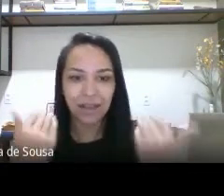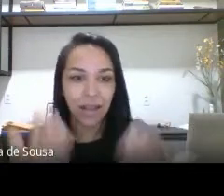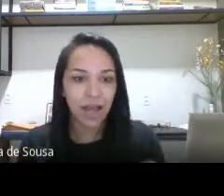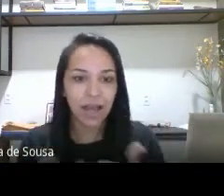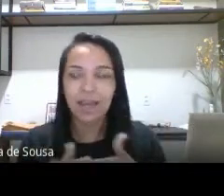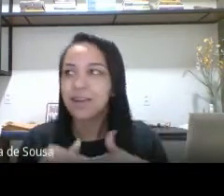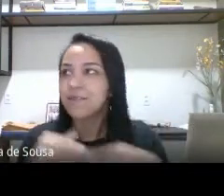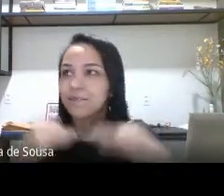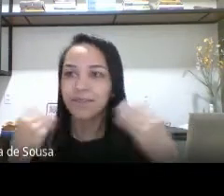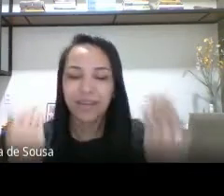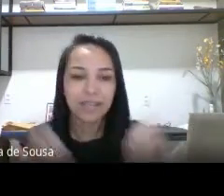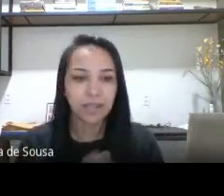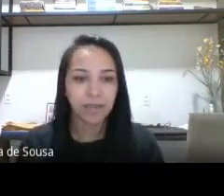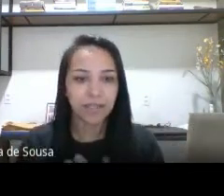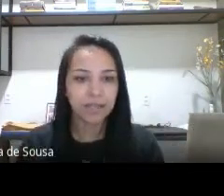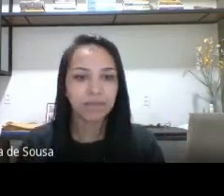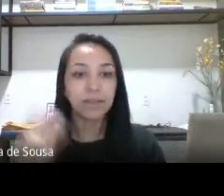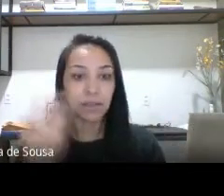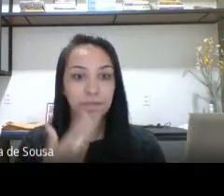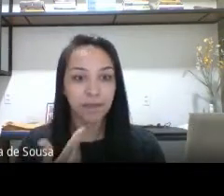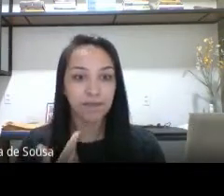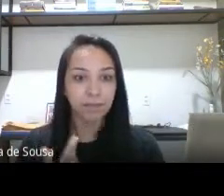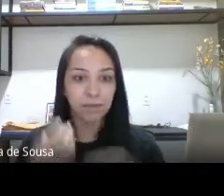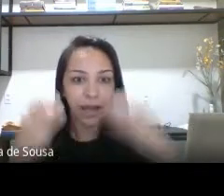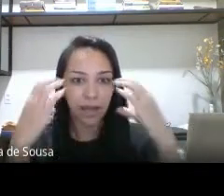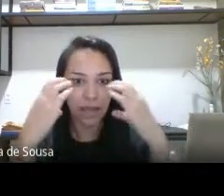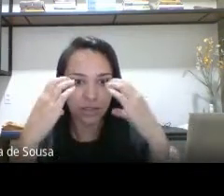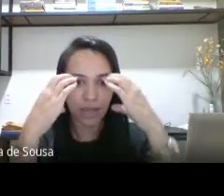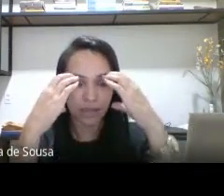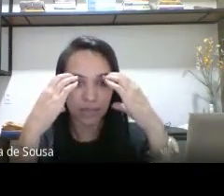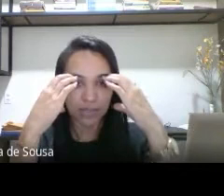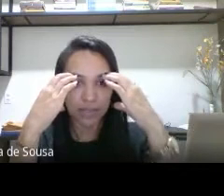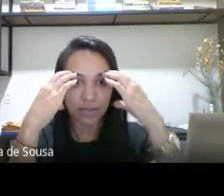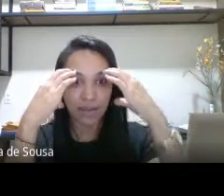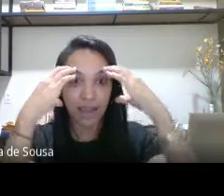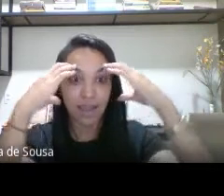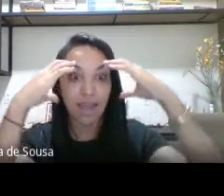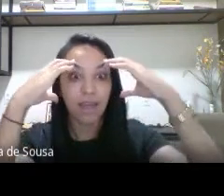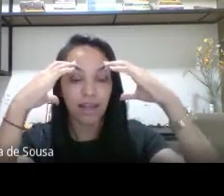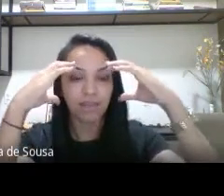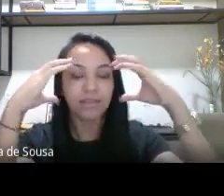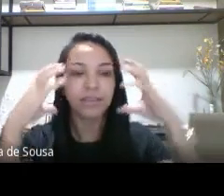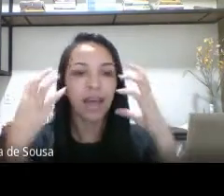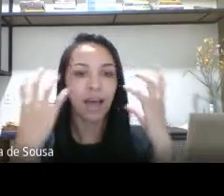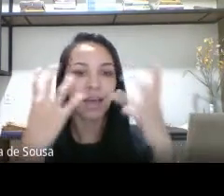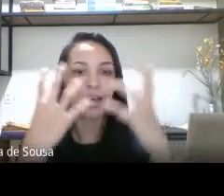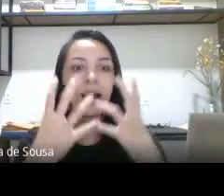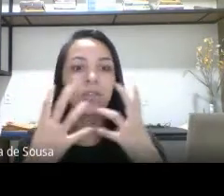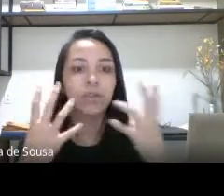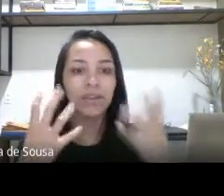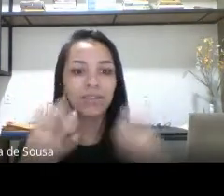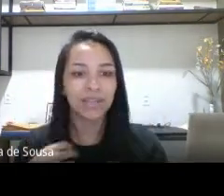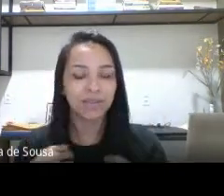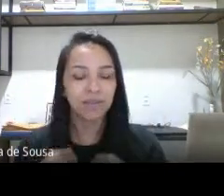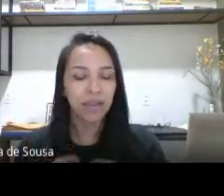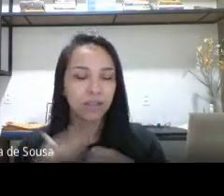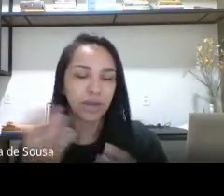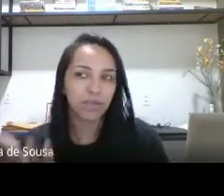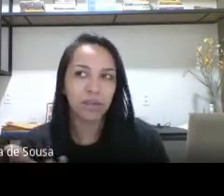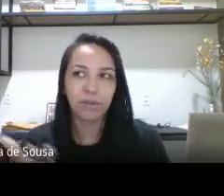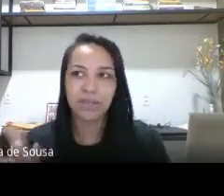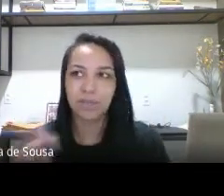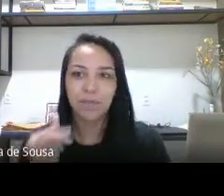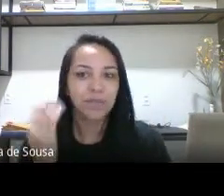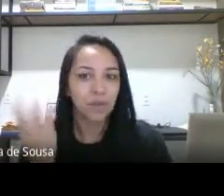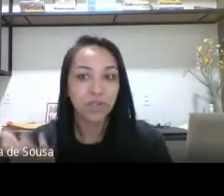né, falar uma frase exclamativa, também vai mudar, a sobrancelha vai levantar, toda a face vai ficar. Se eu quero